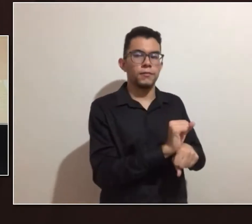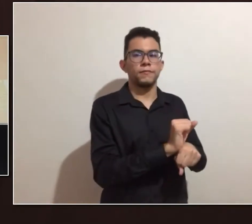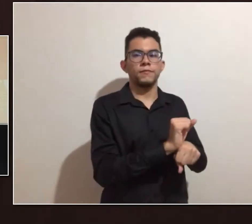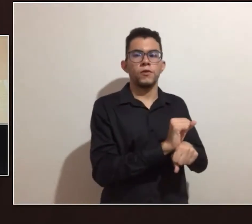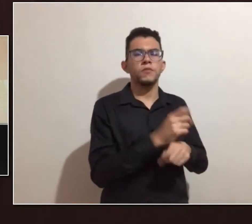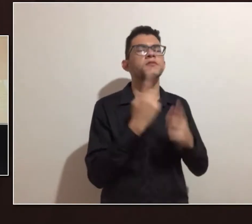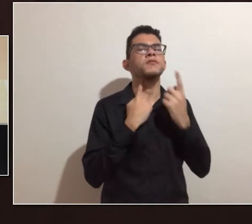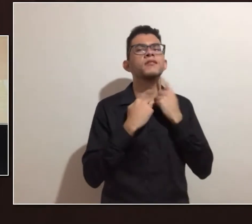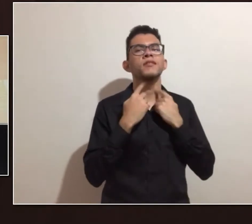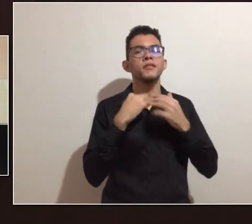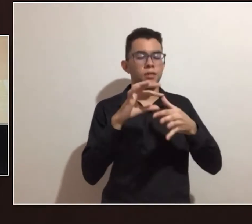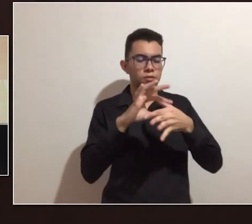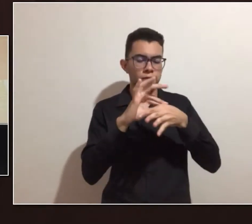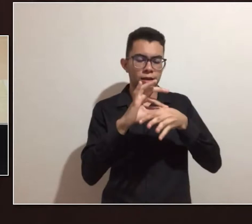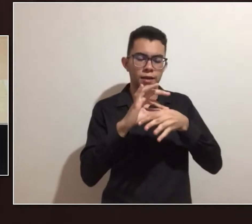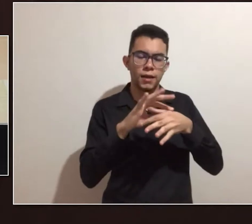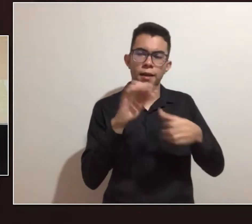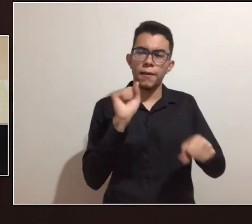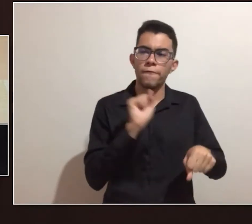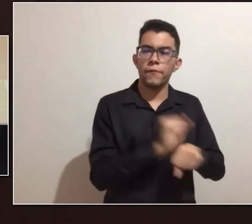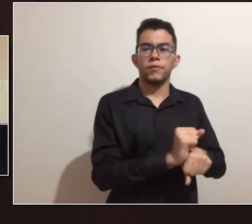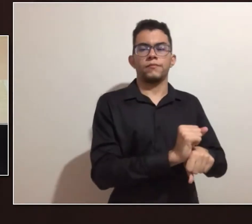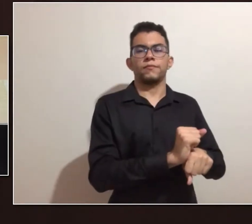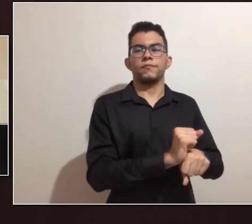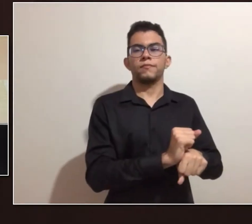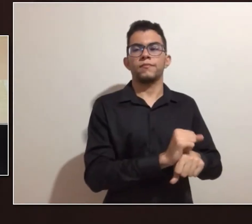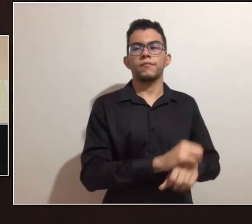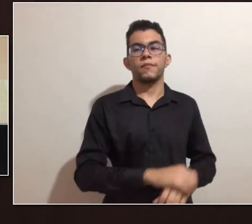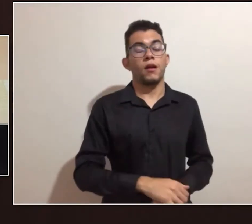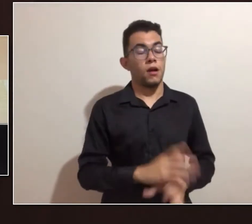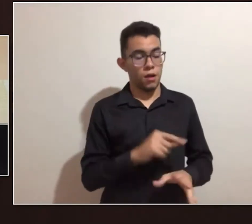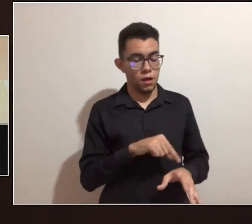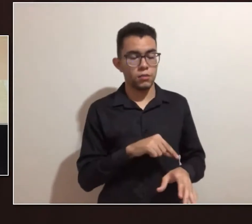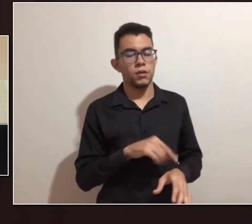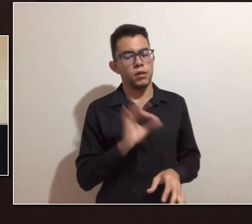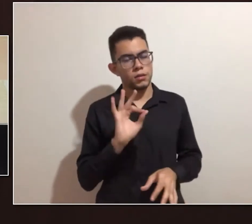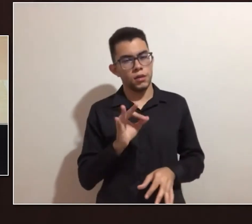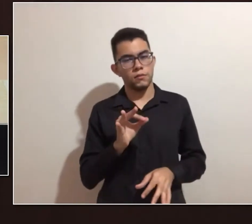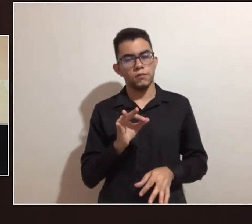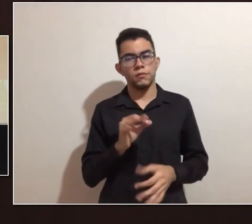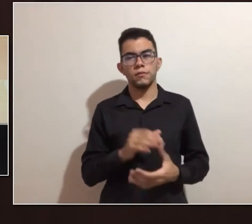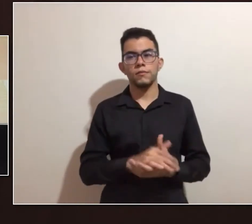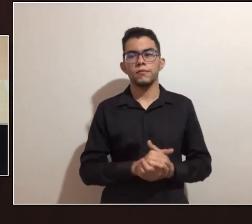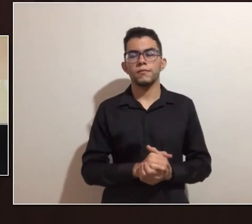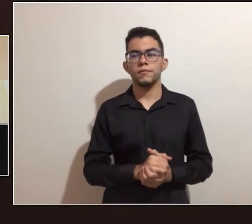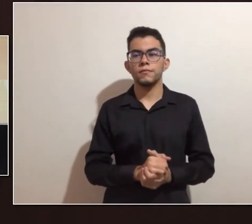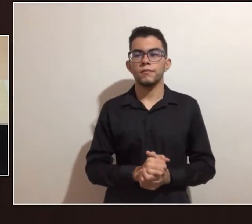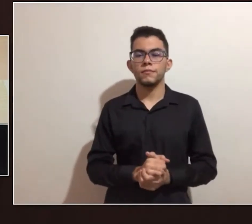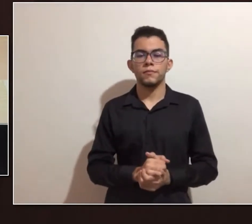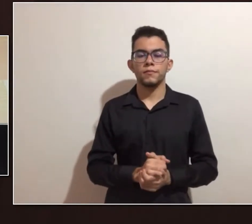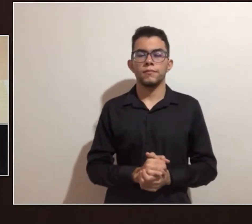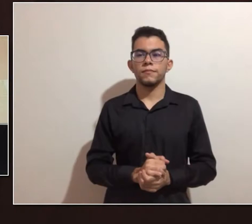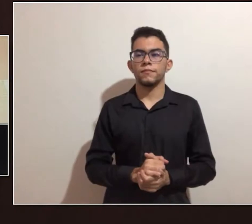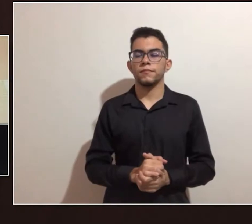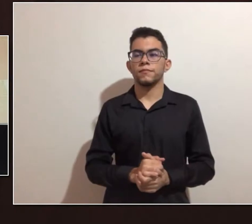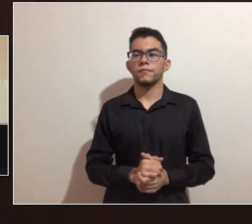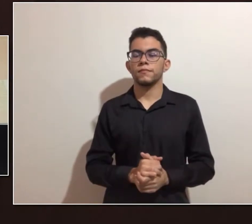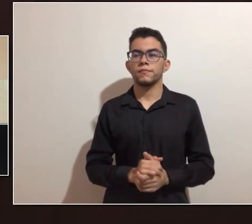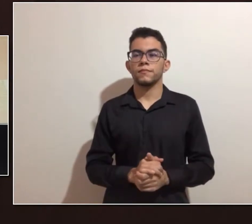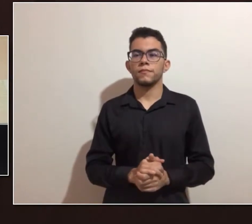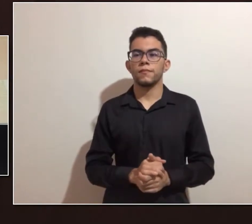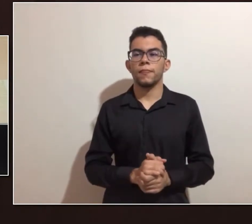funciona. Tá bom, irmãos? Graças a Deus. Então, tudo isso, né, é para a igreja em Esmirna. Eu não tenho tempo de